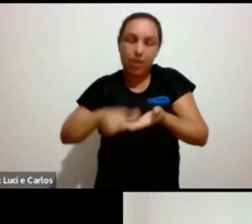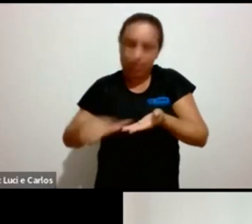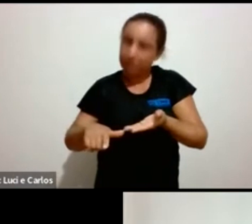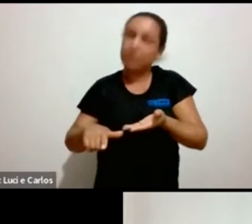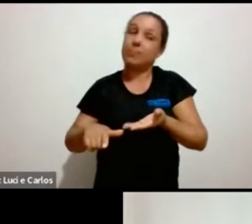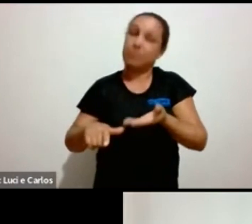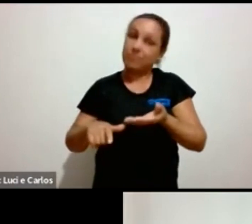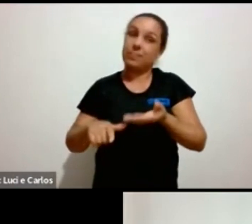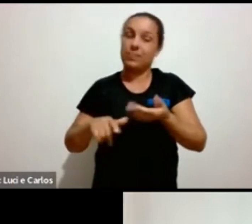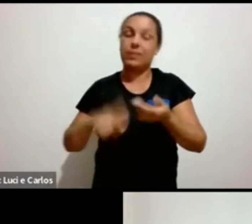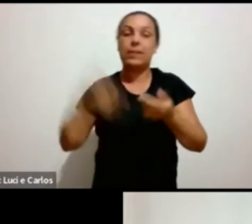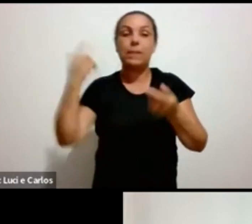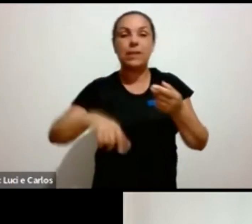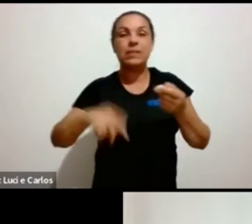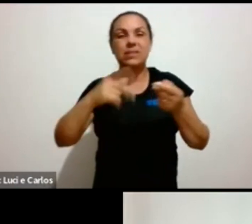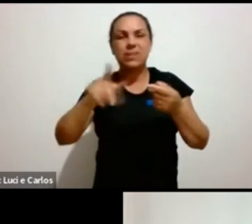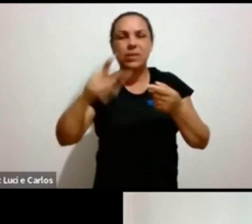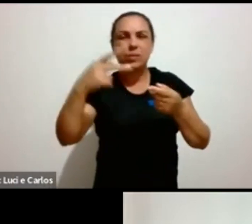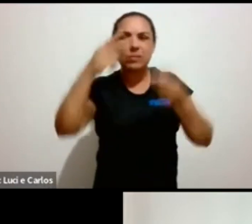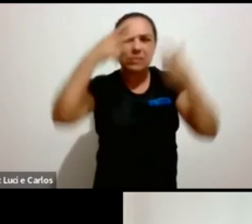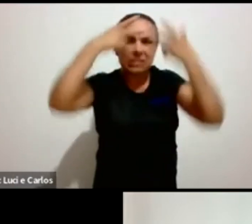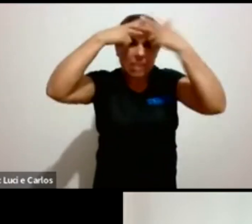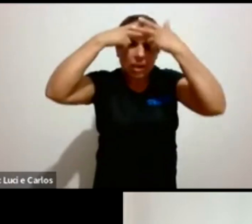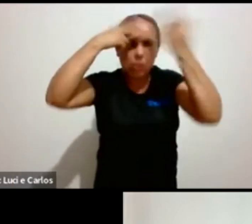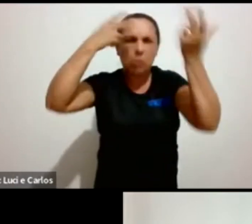emocional que desencadeou a síndrome.